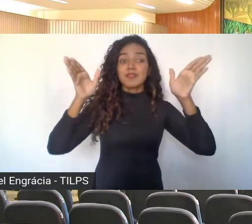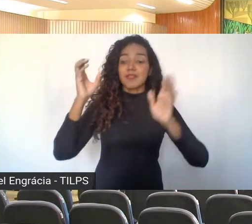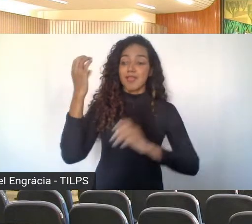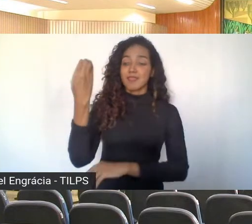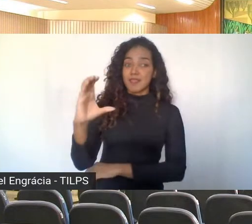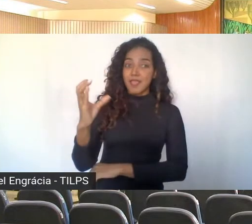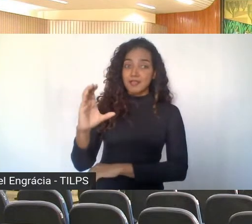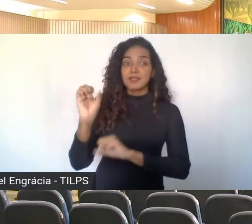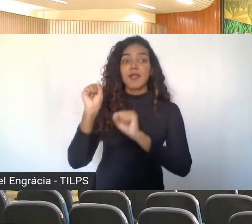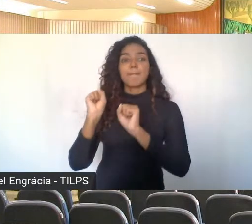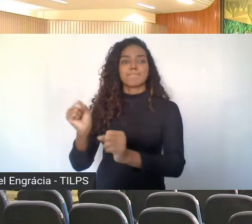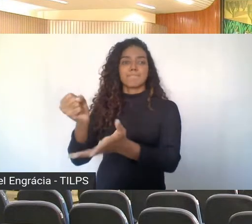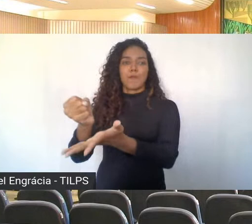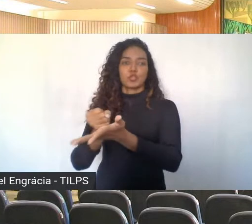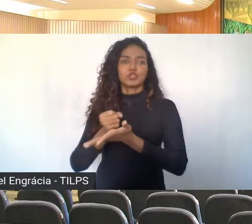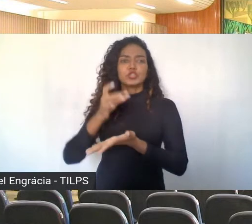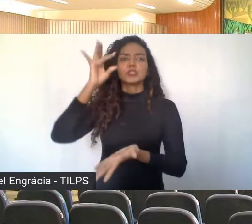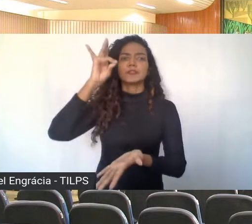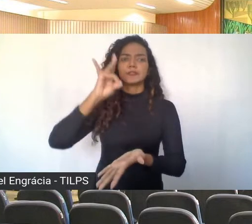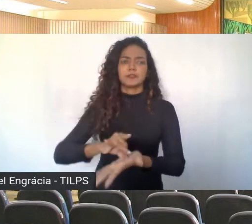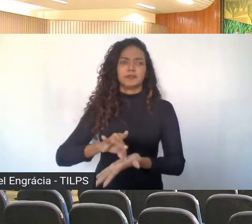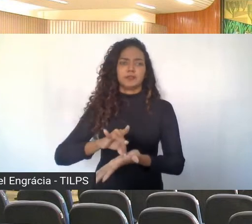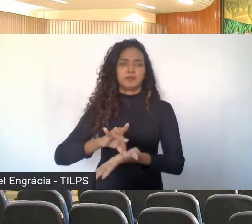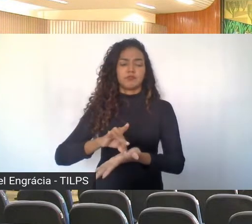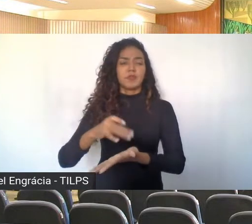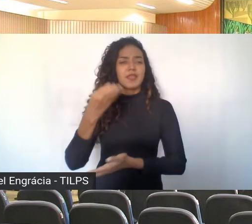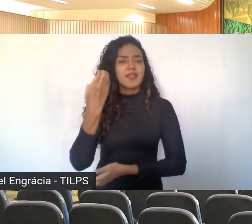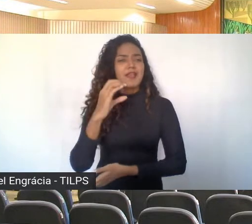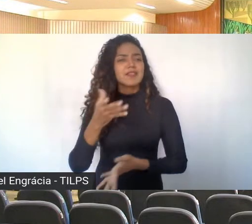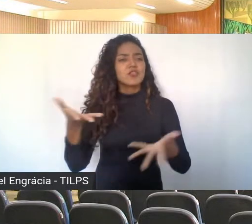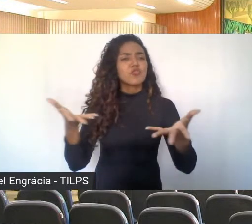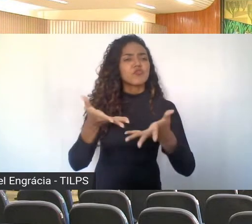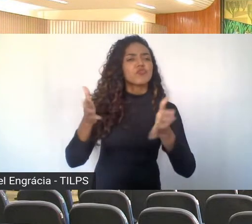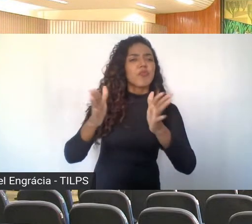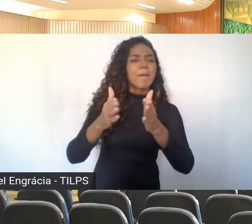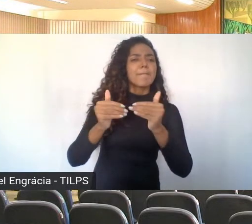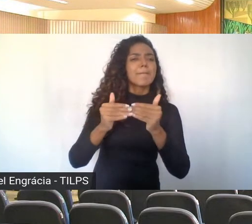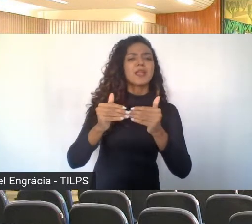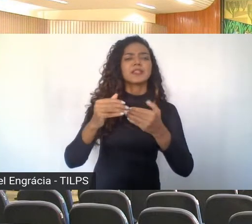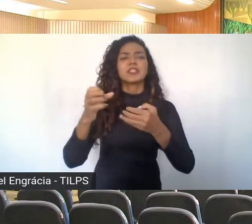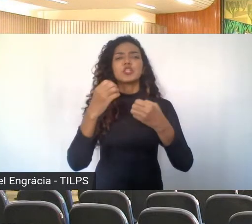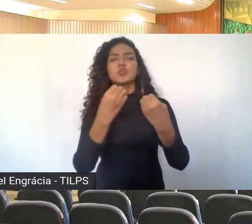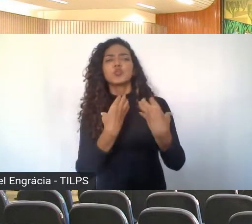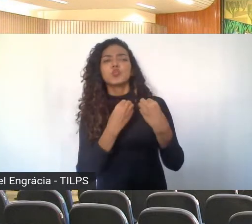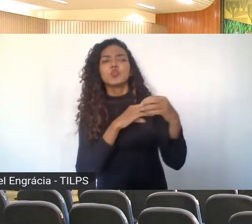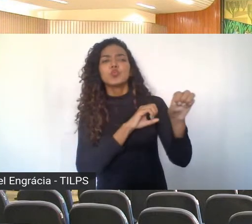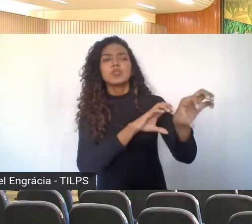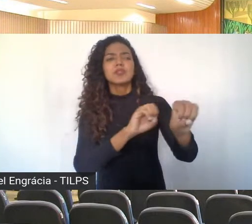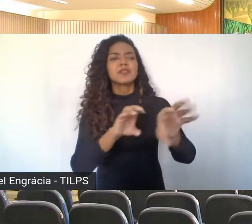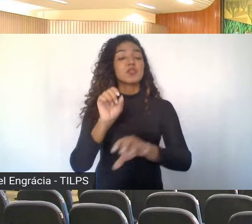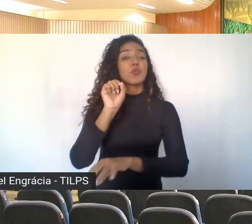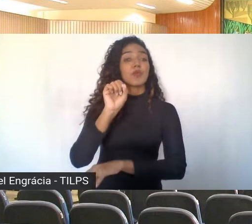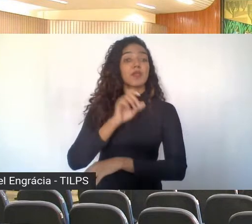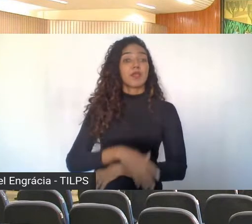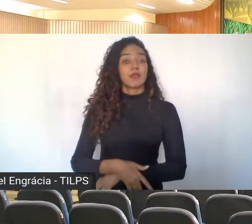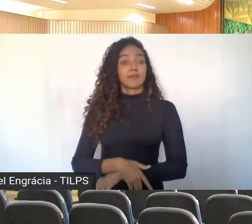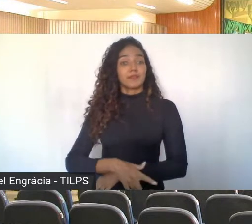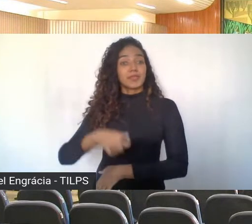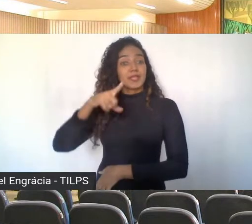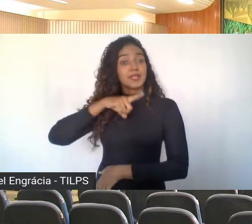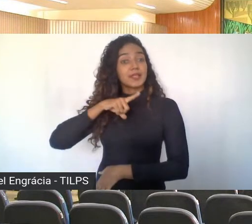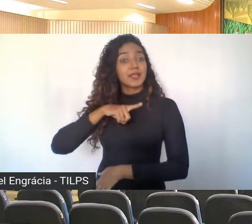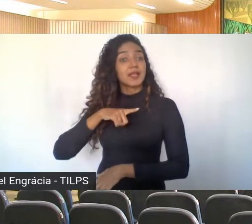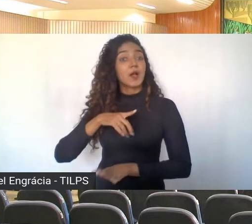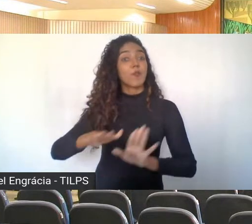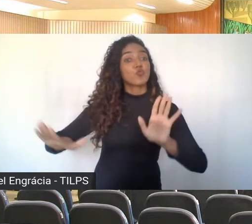ajudar muito. E a ciência nos pede, nos orienta, neste instante, que tenhamos cuidado com o